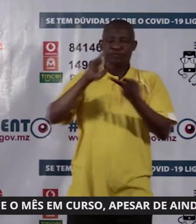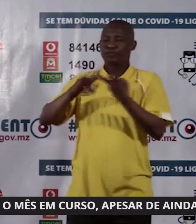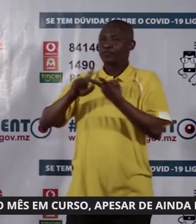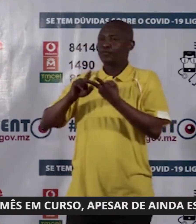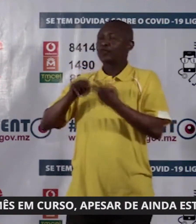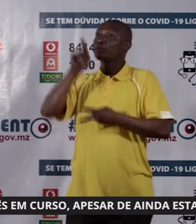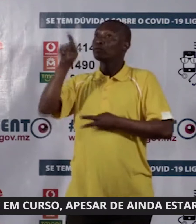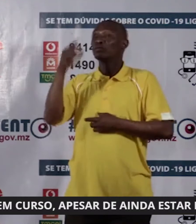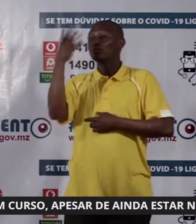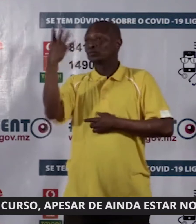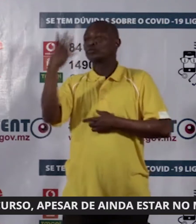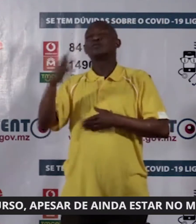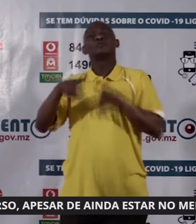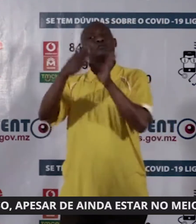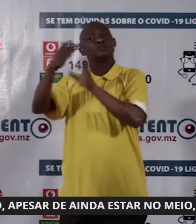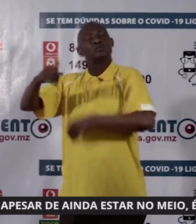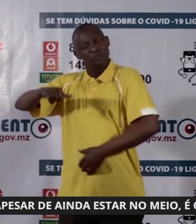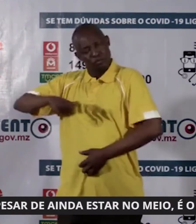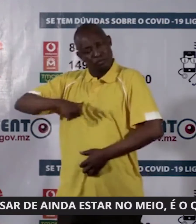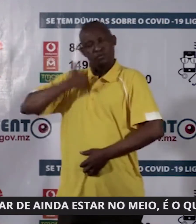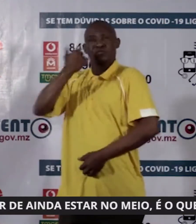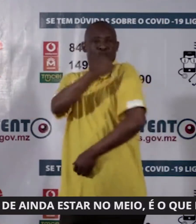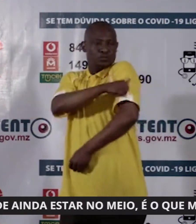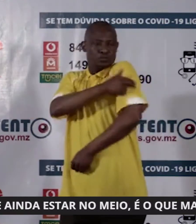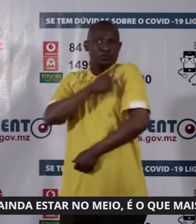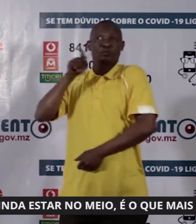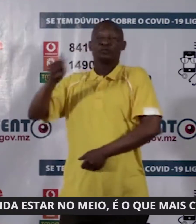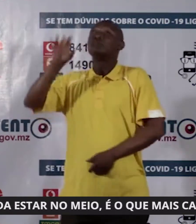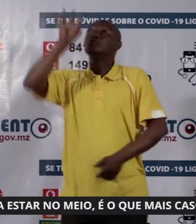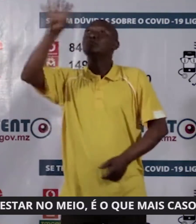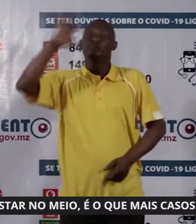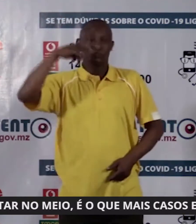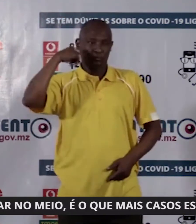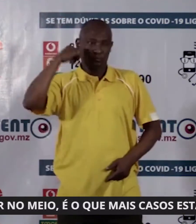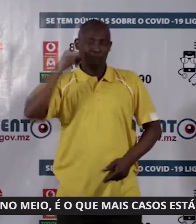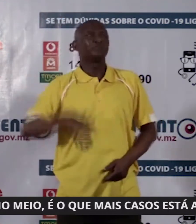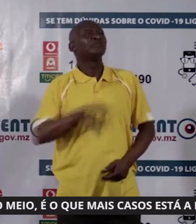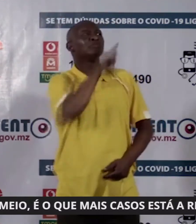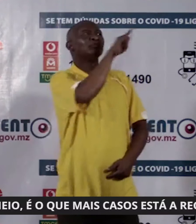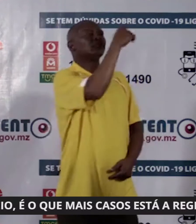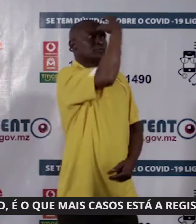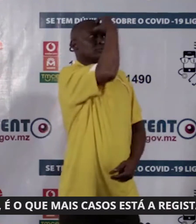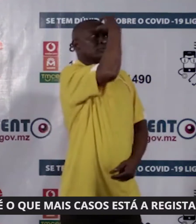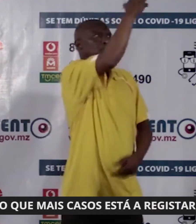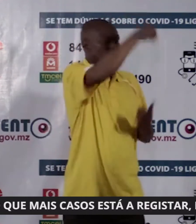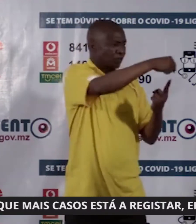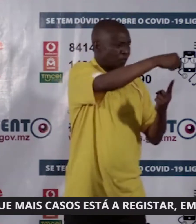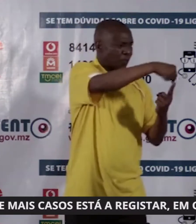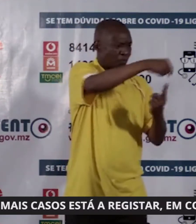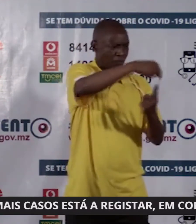setor privado, na província de Cabo Delgado. Das amostras testadas no setor público nas últimas 24